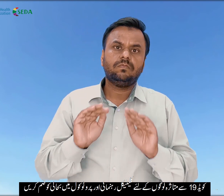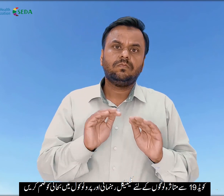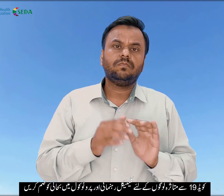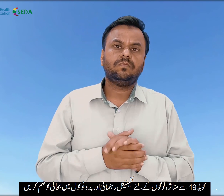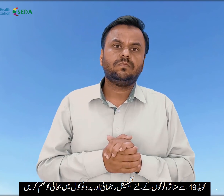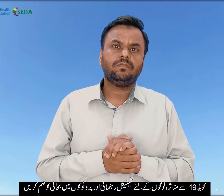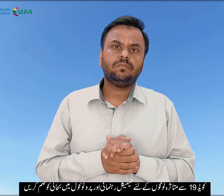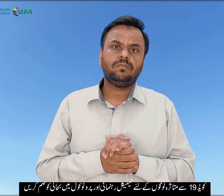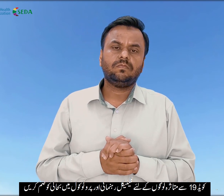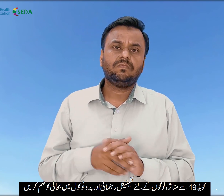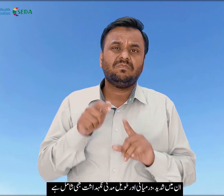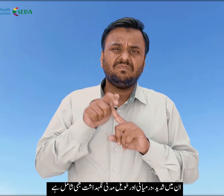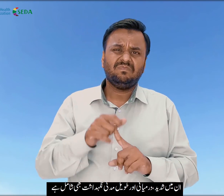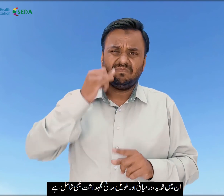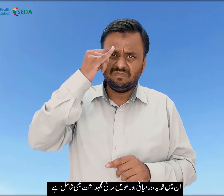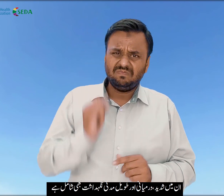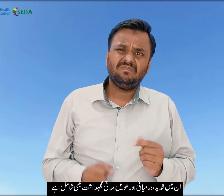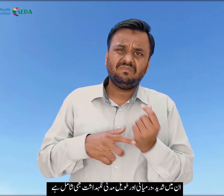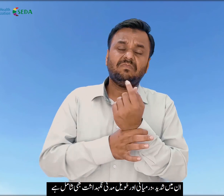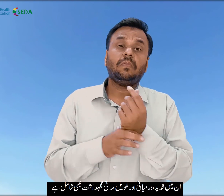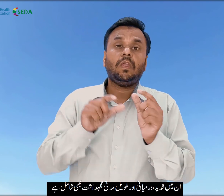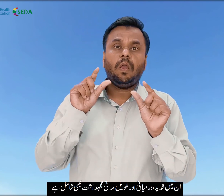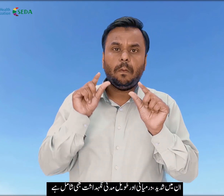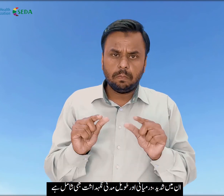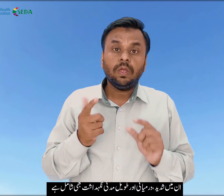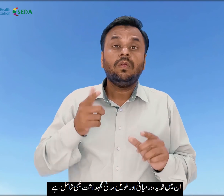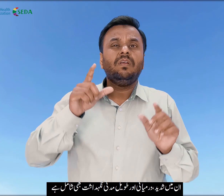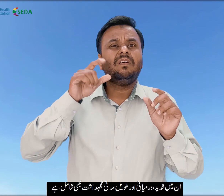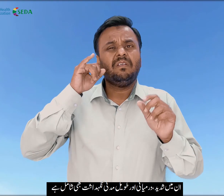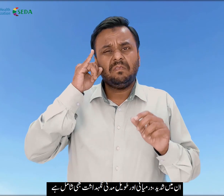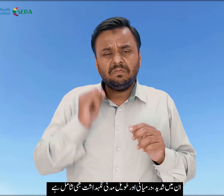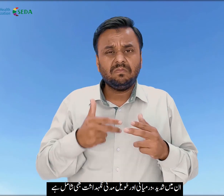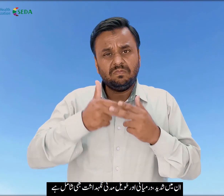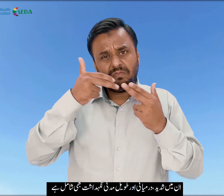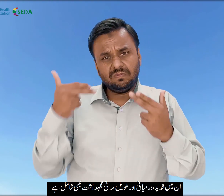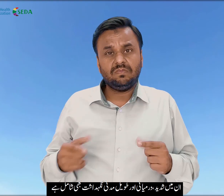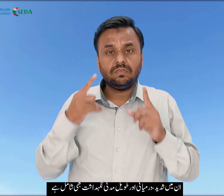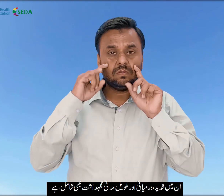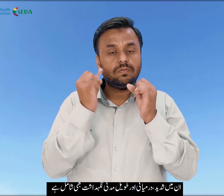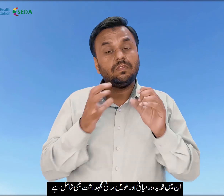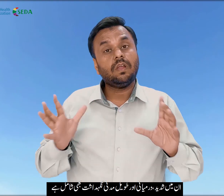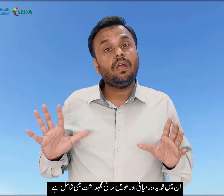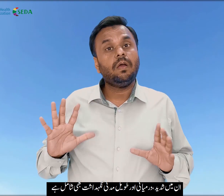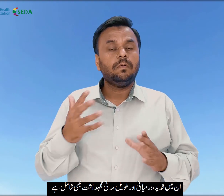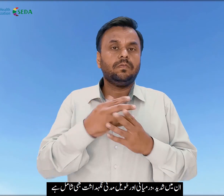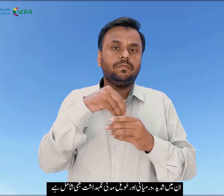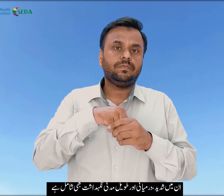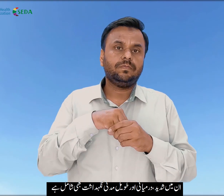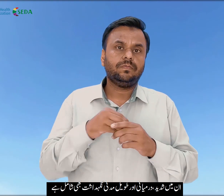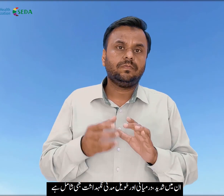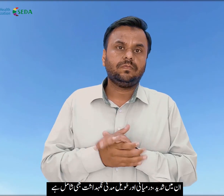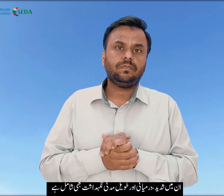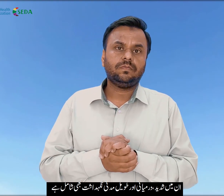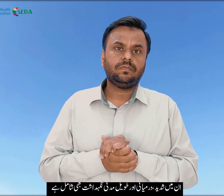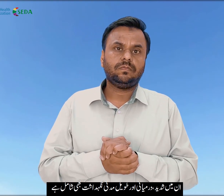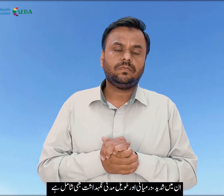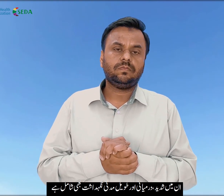کریں۔ ان میں شدید، درمیانی اور طویل مدتی نگہداشت بھی شامل ہے۔